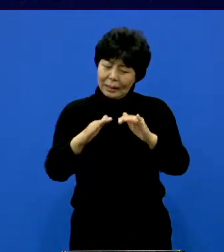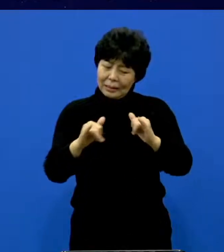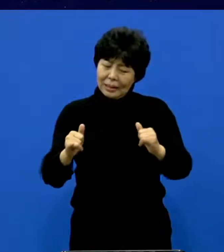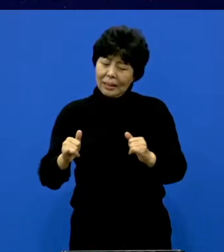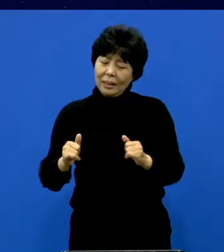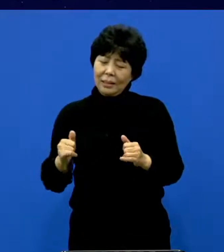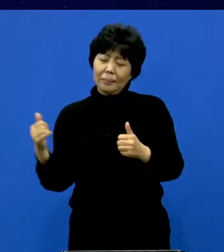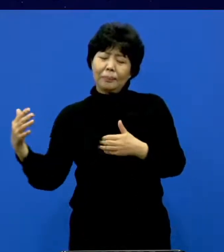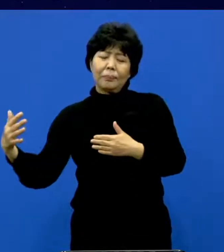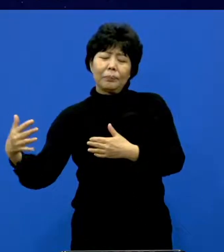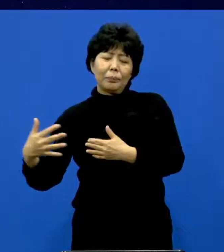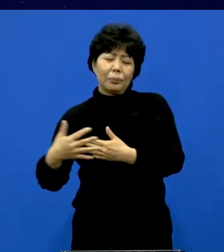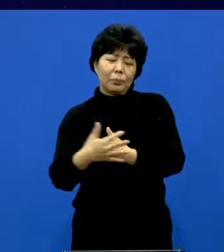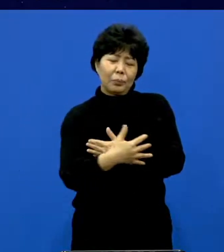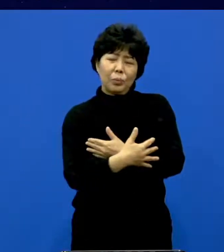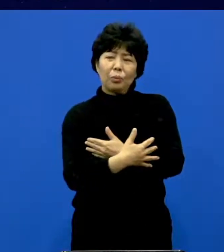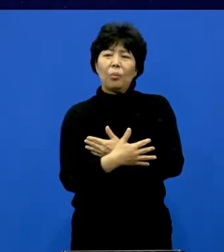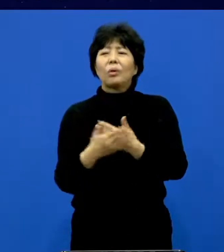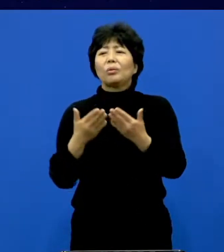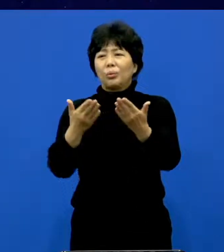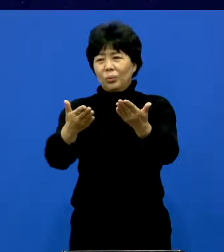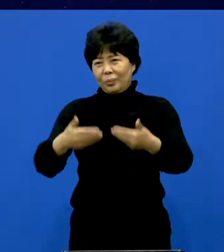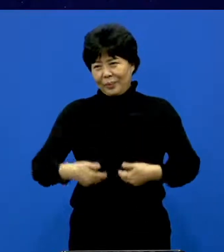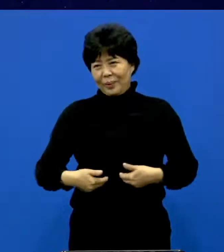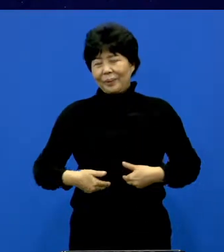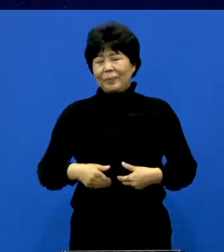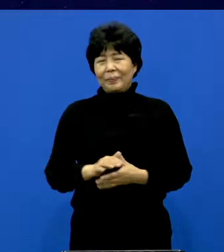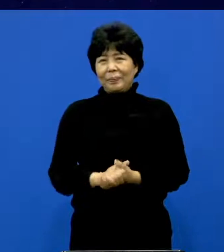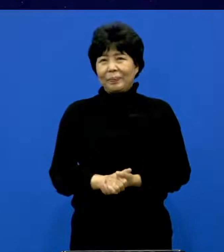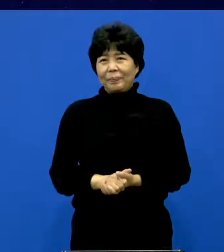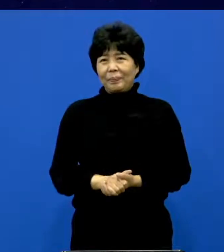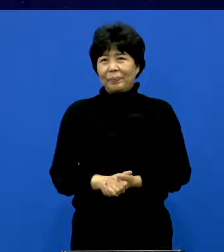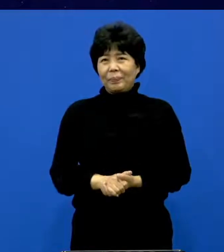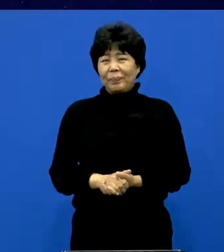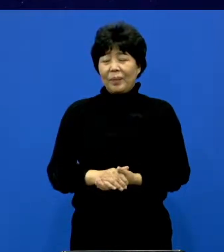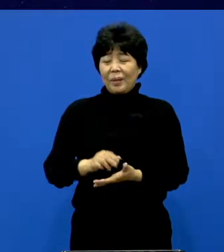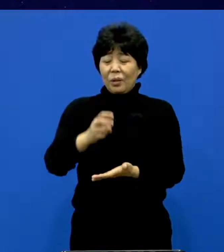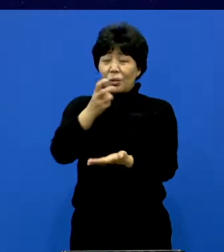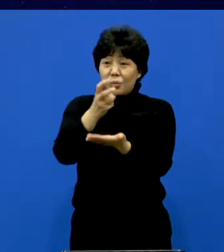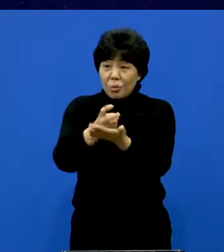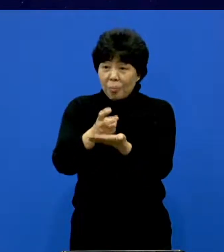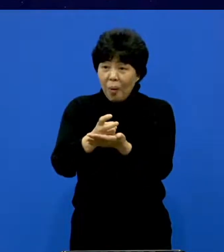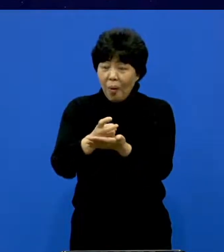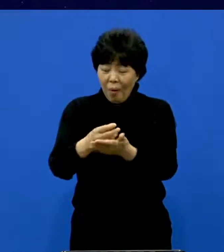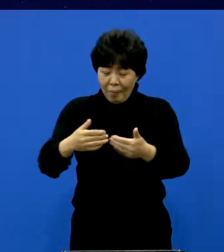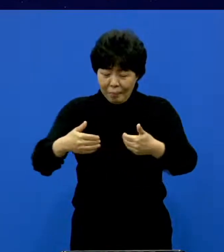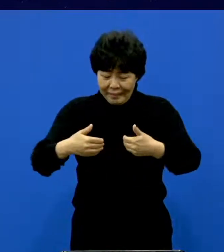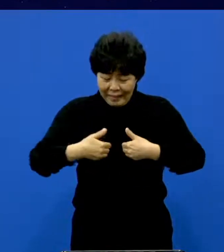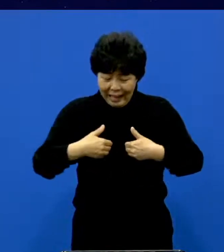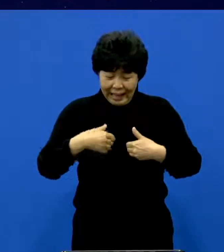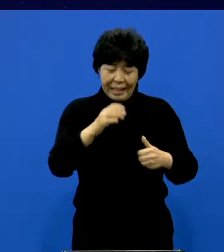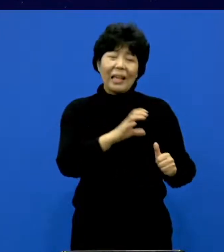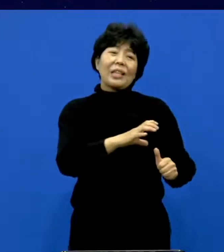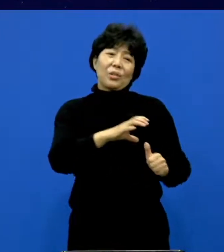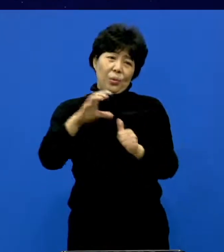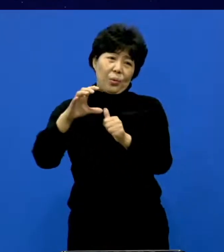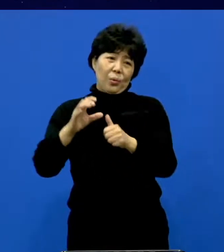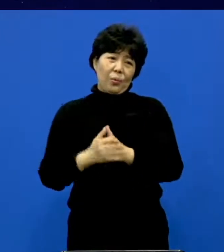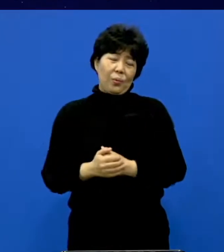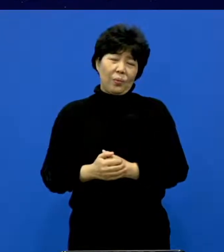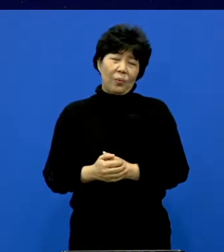율법을 자기 자신에게 적용해야 돼요. 다른 사람에게 적용하면 안 돼요. 여러분, 말씀 적용해서 자신을